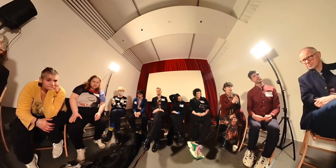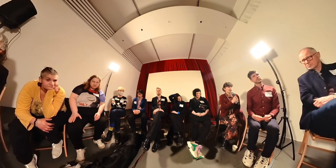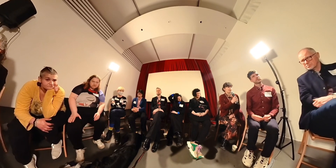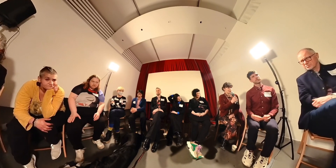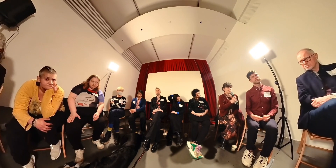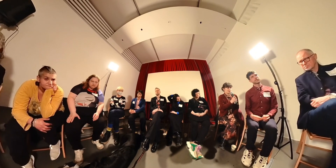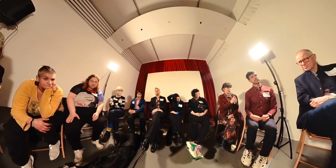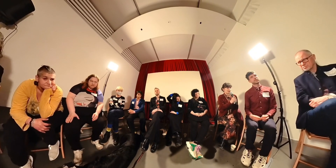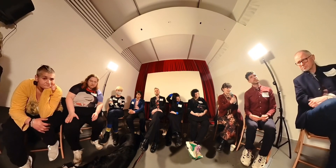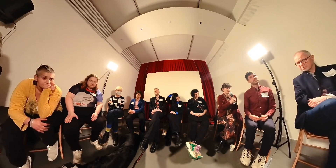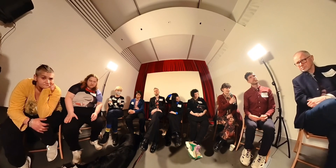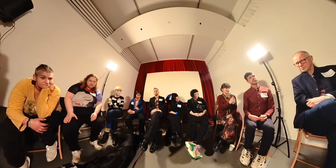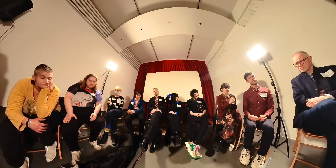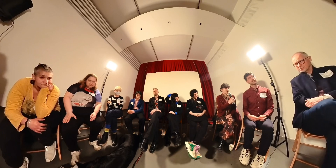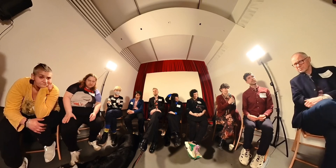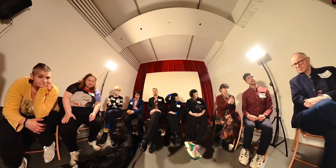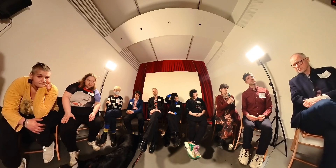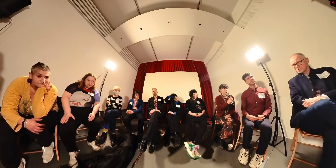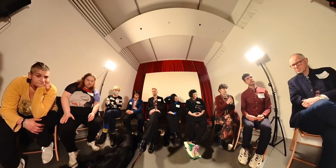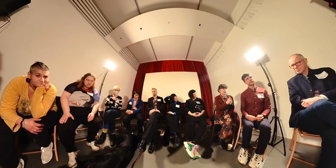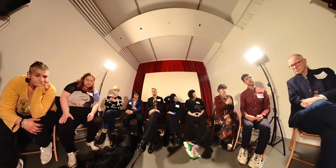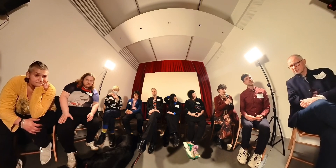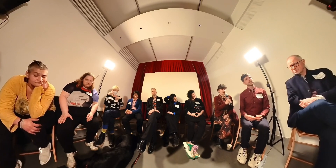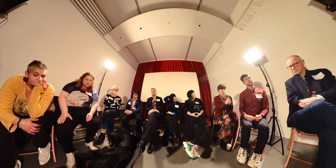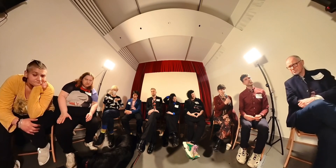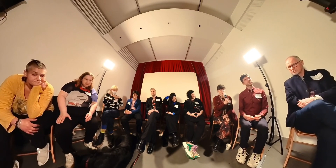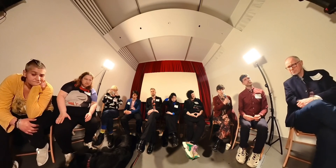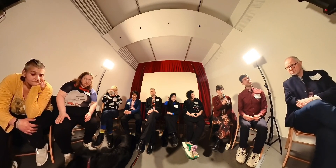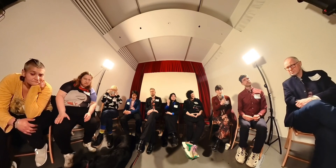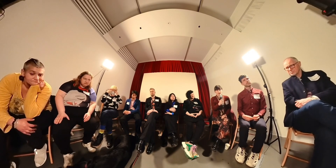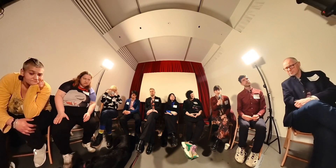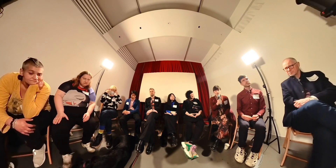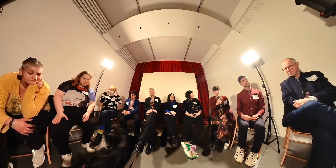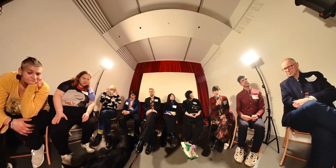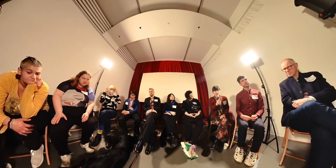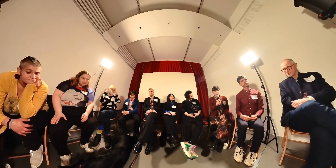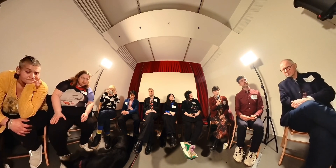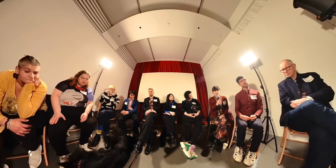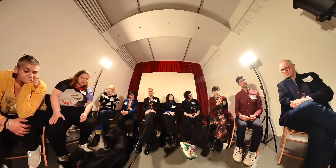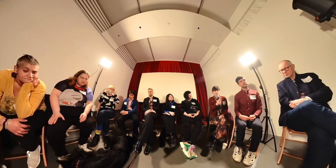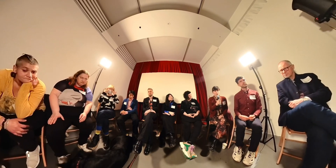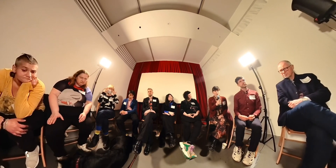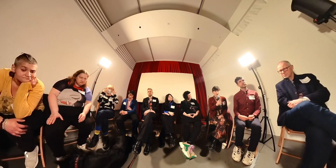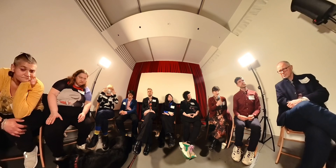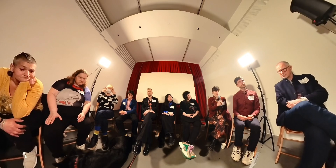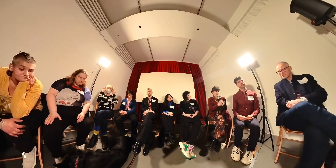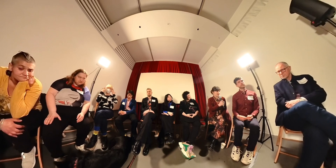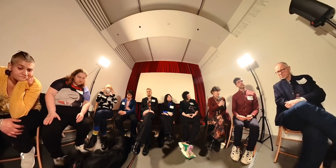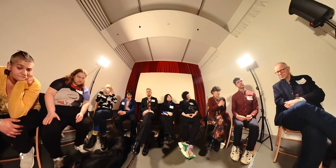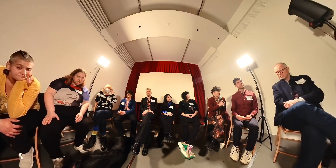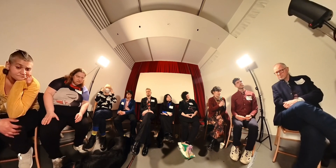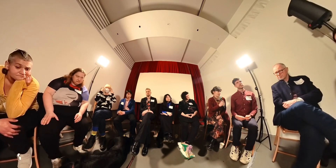výstavě ve Veletržním paláci, na výstavě finalistů ceny Jindřicha Chalupeckého. No a